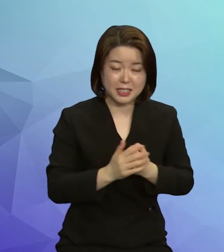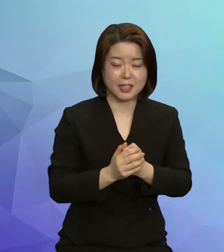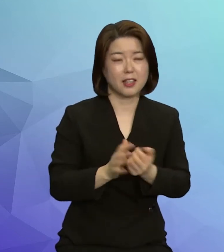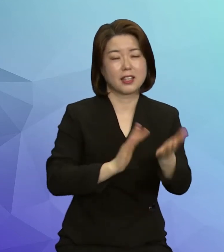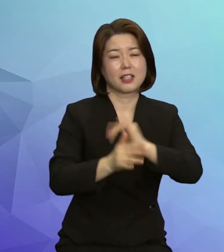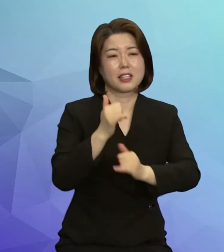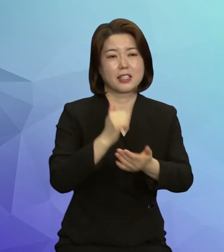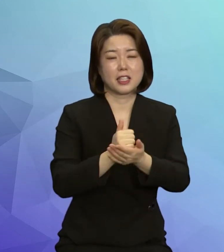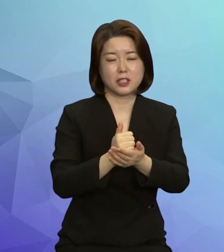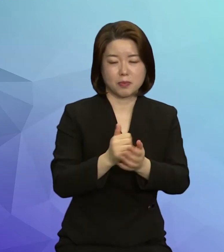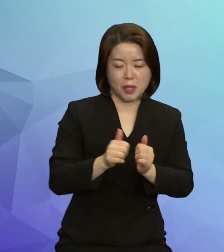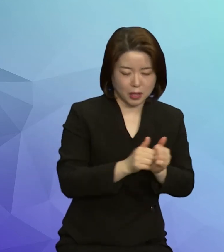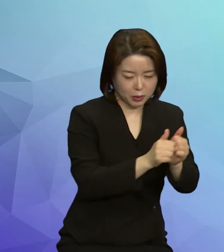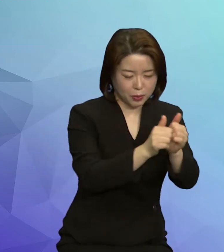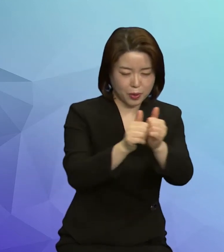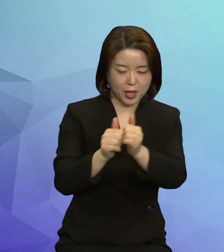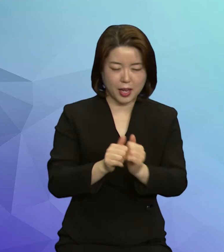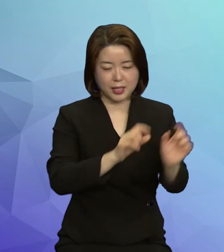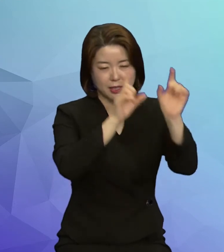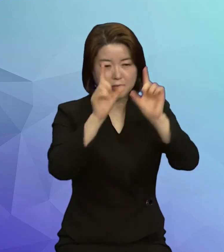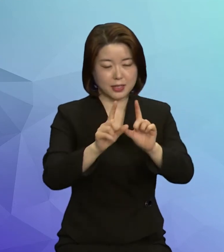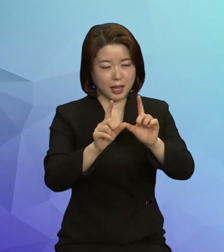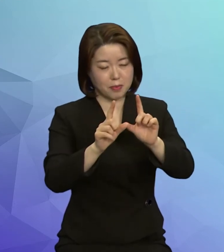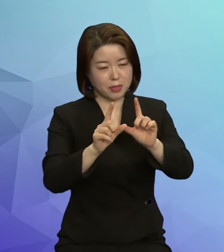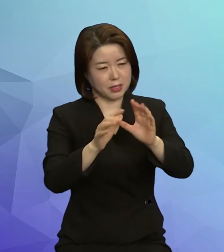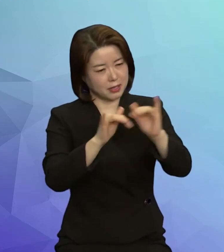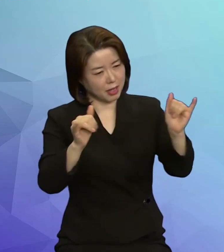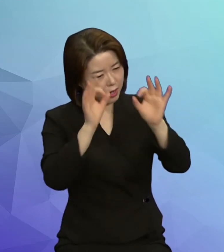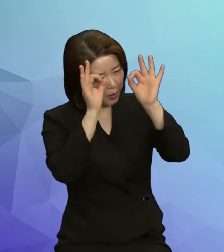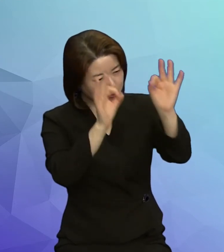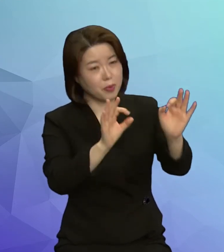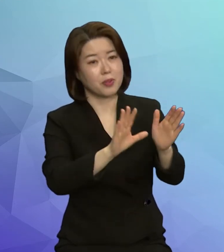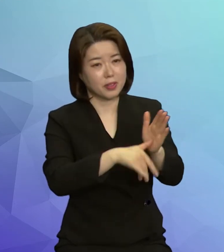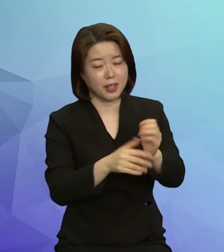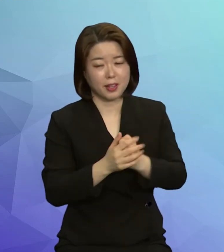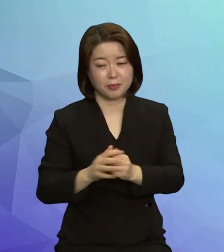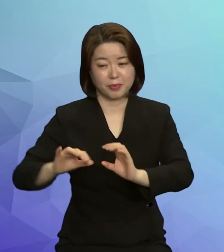진짜 예수님과 동행하는 삶을 사는 사람을